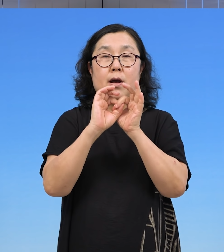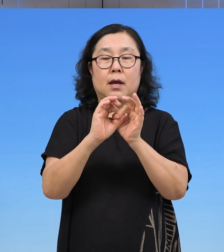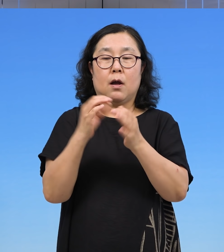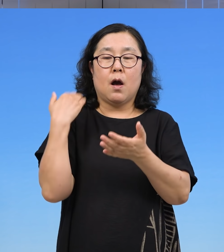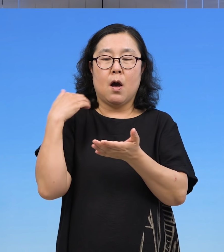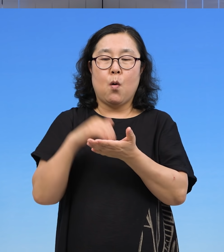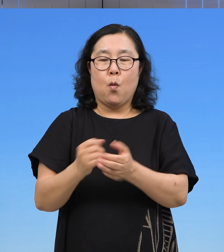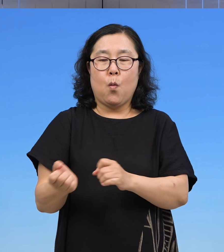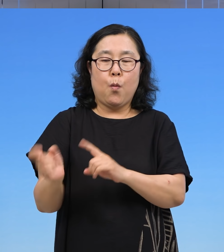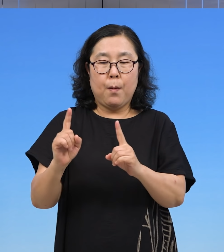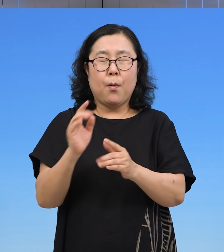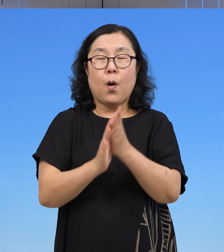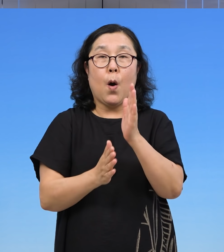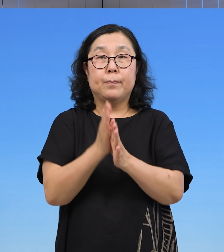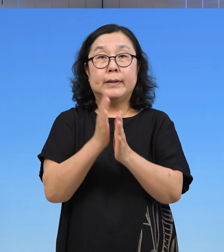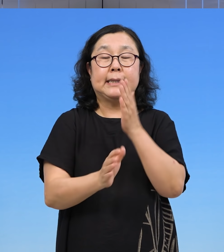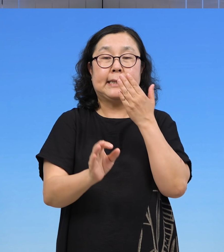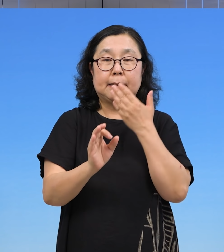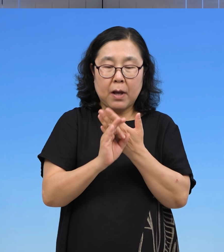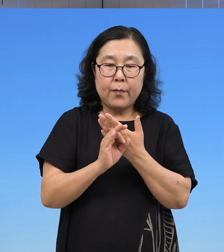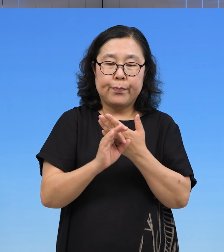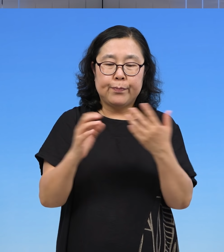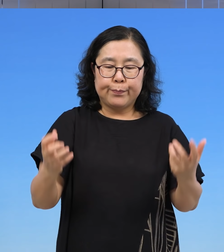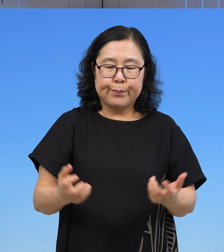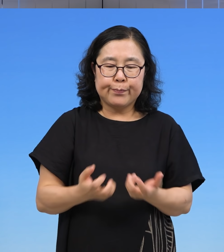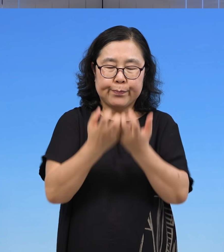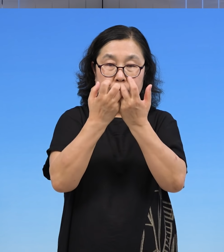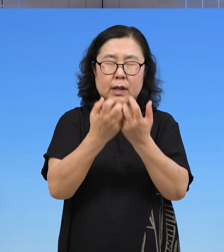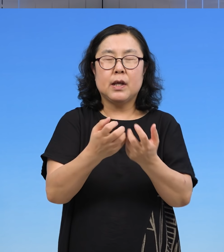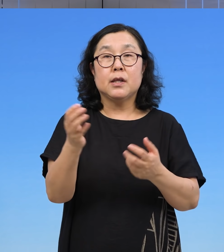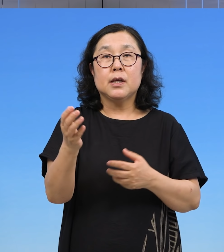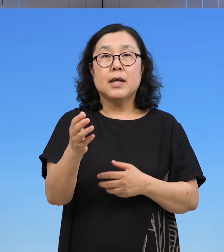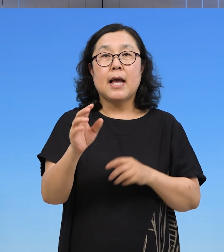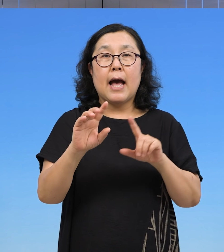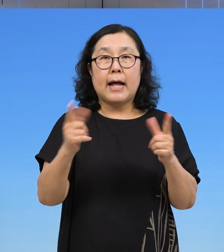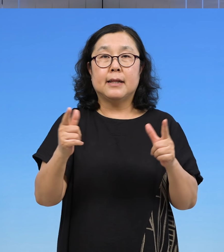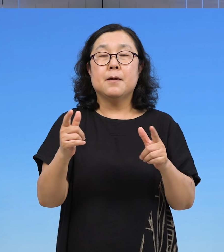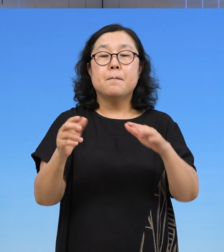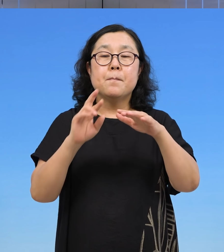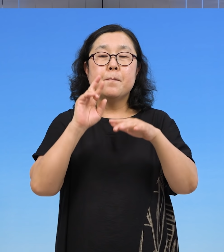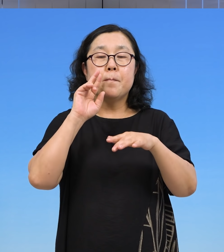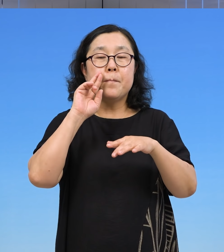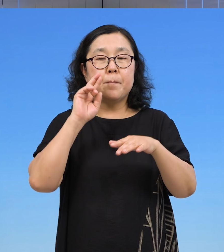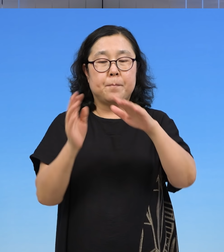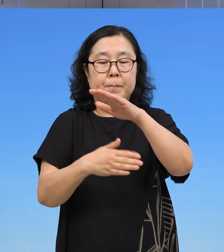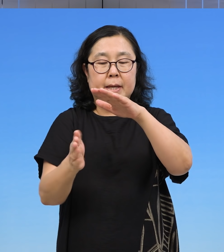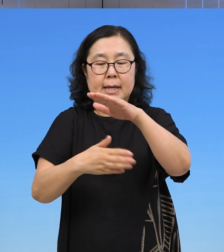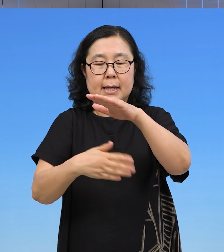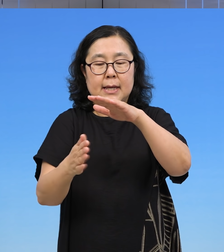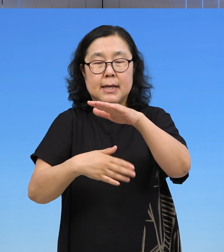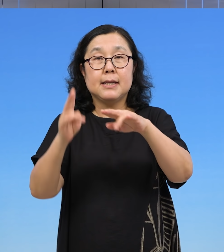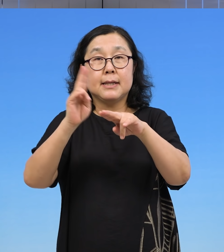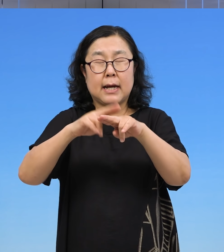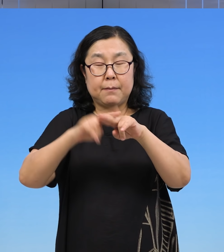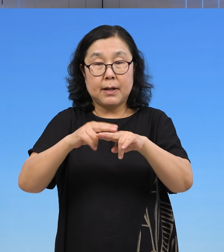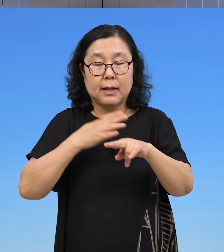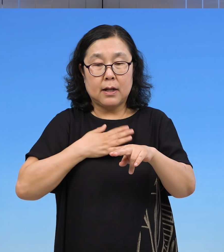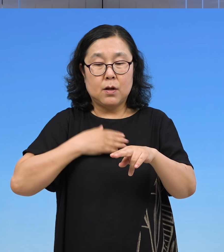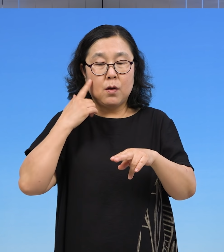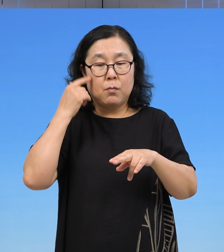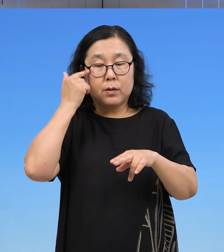회복이 되지 않고는 채워지지 않는 빈자리라는 걸 저는 알아요 그래서 하나님 앞에 나는 이미 목사가 되고 구원받았지만